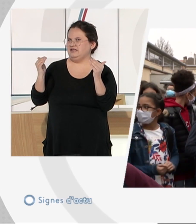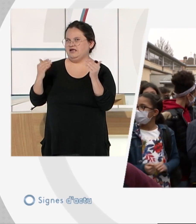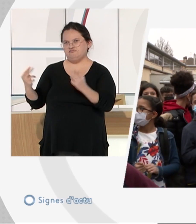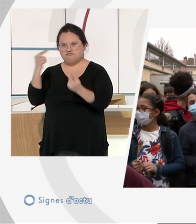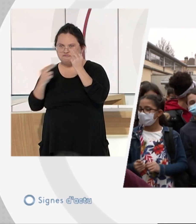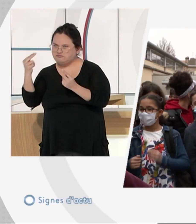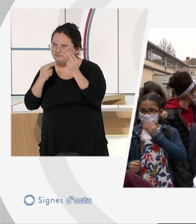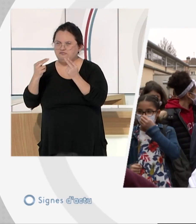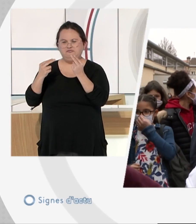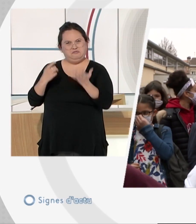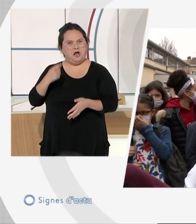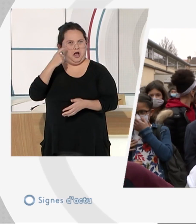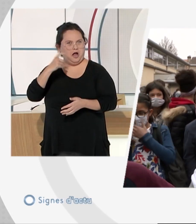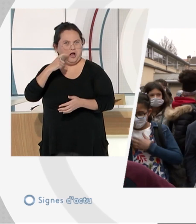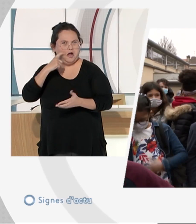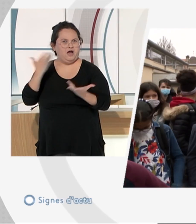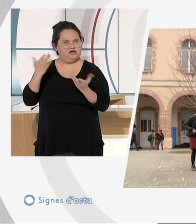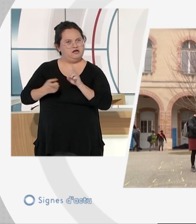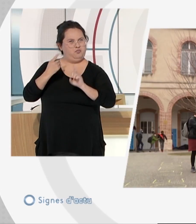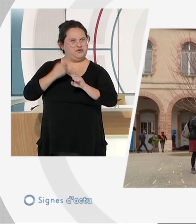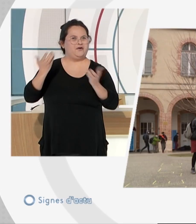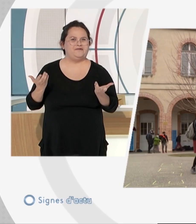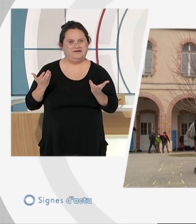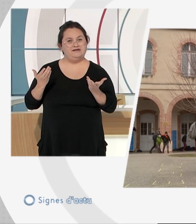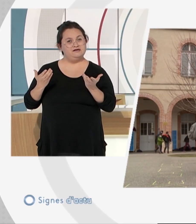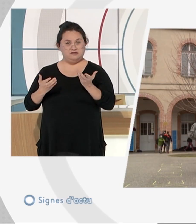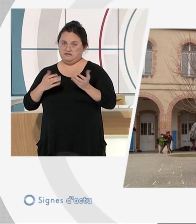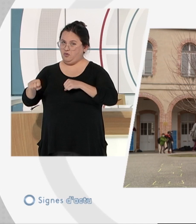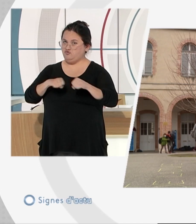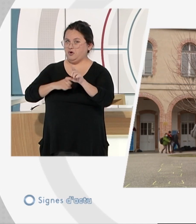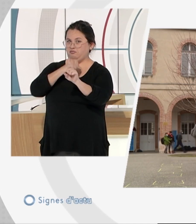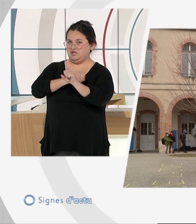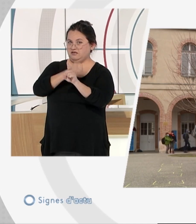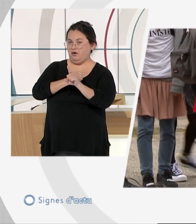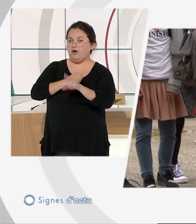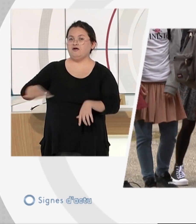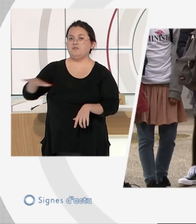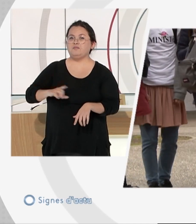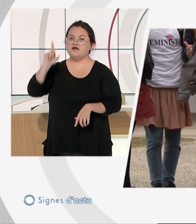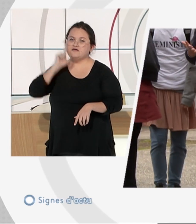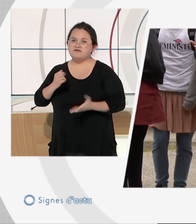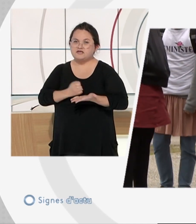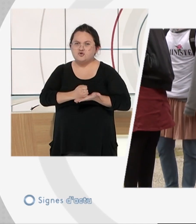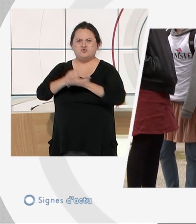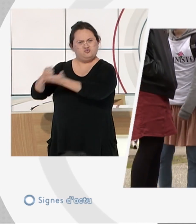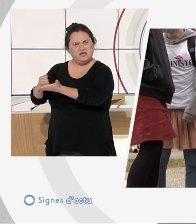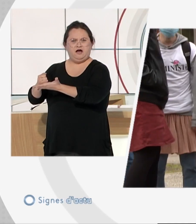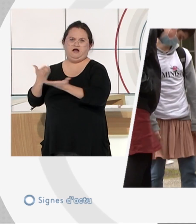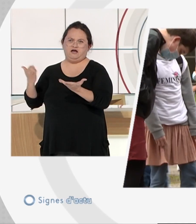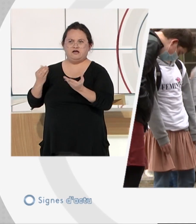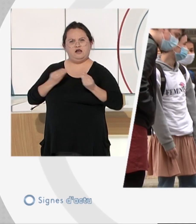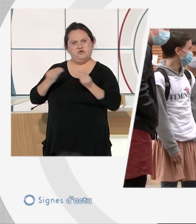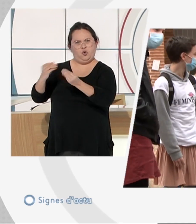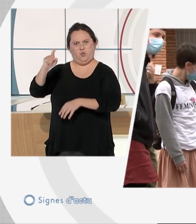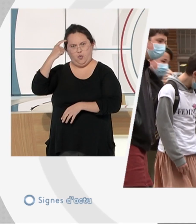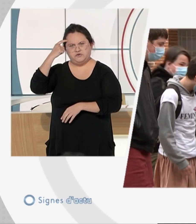autres et on voit que ça a de l'importance. Un acte militant pour soutenir leurs camarades féminines et ouvrir les yeux sur les discriminations